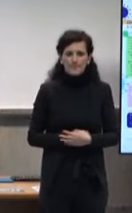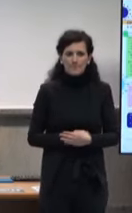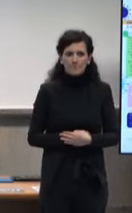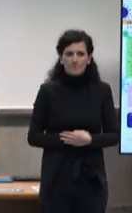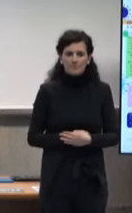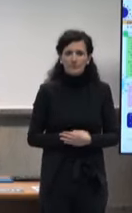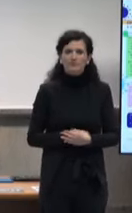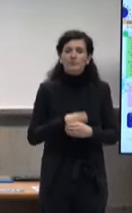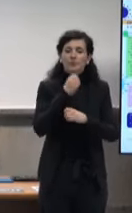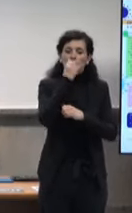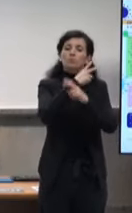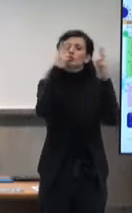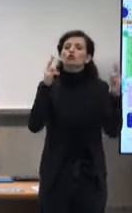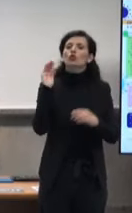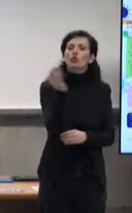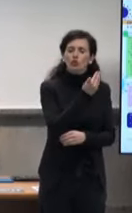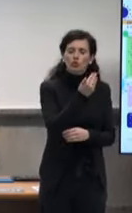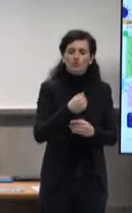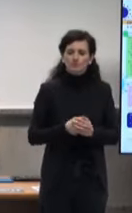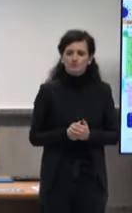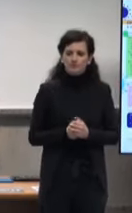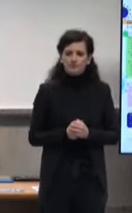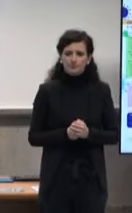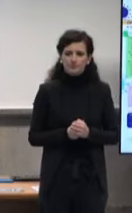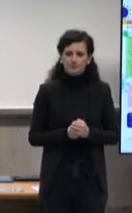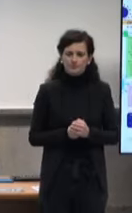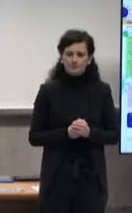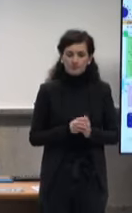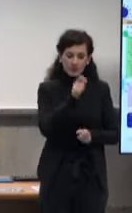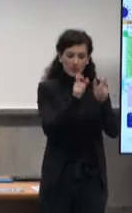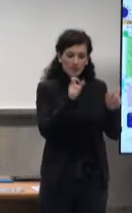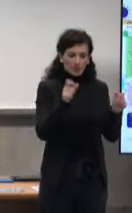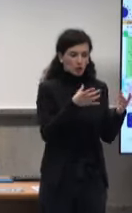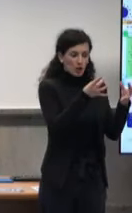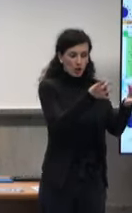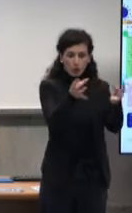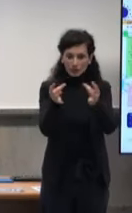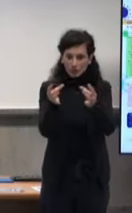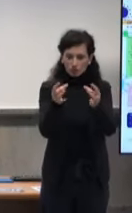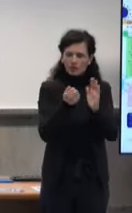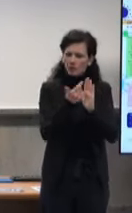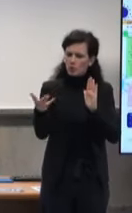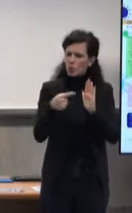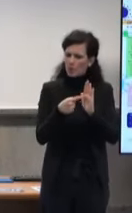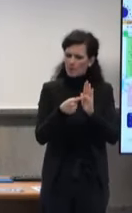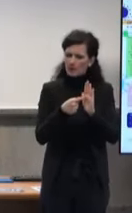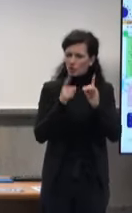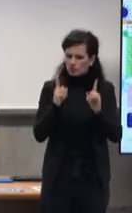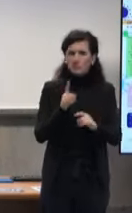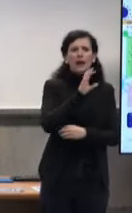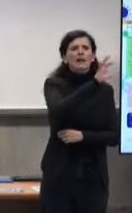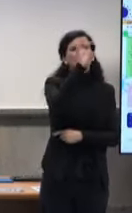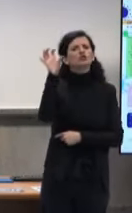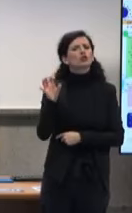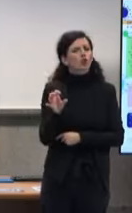buongiorno a tutti io volevo chiedere il numero delle persone contagiate si basa sulle varie azioni intraprese dalle singole regioni in